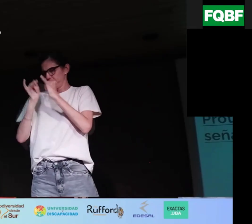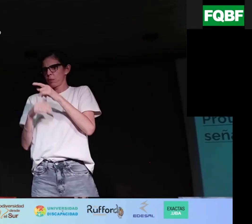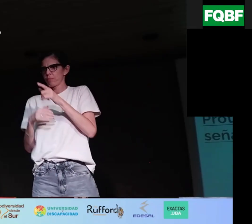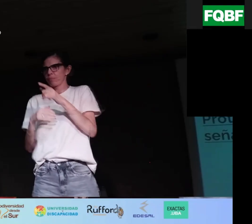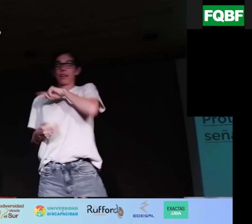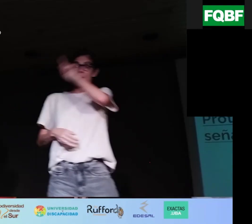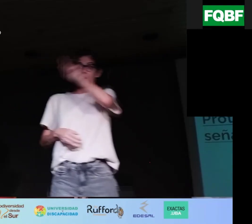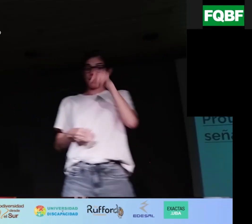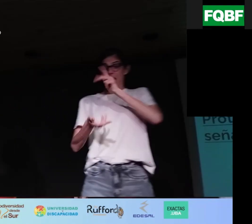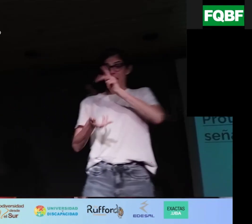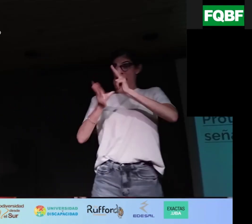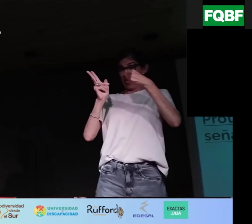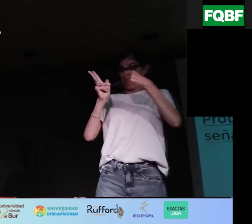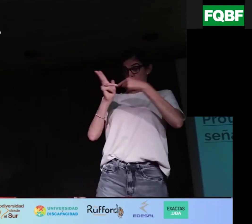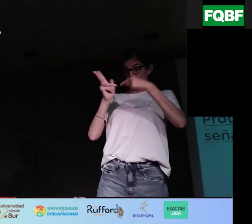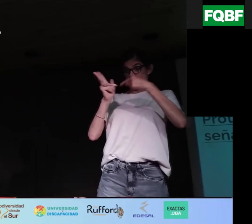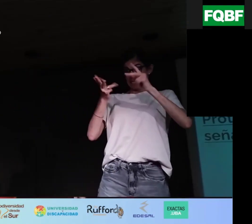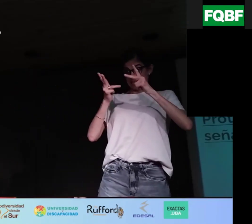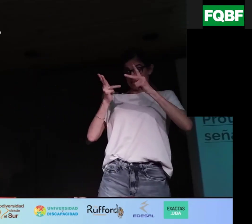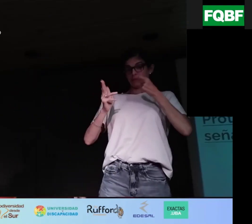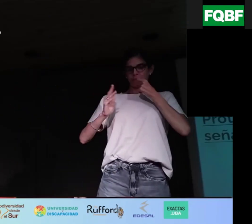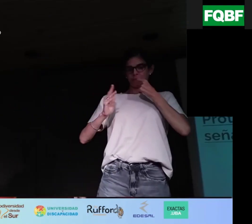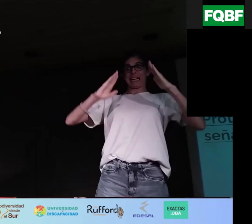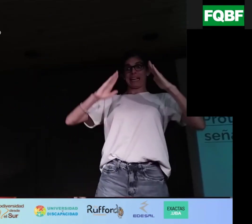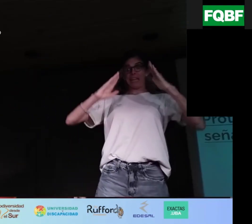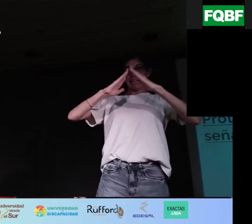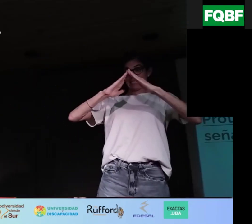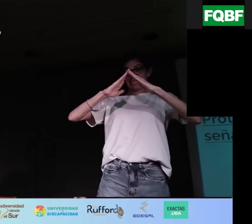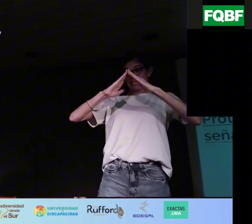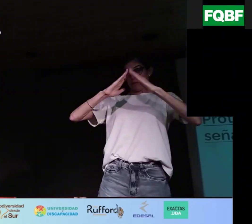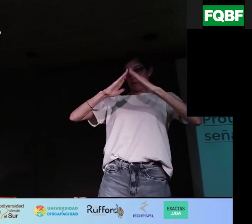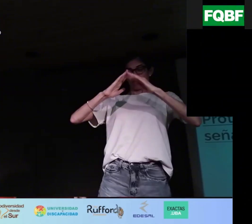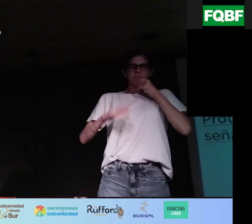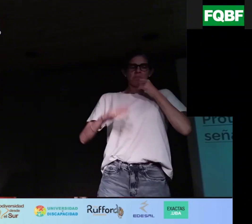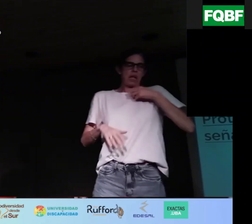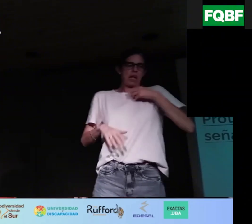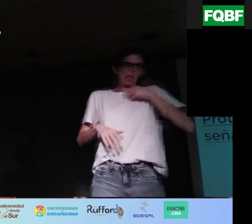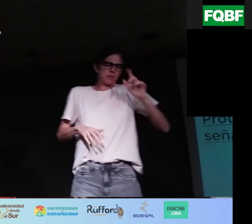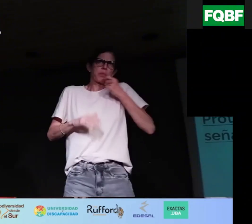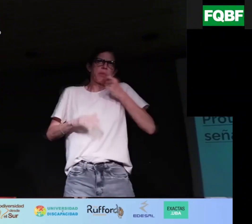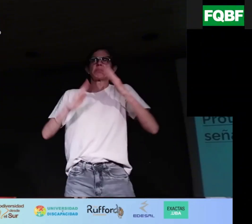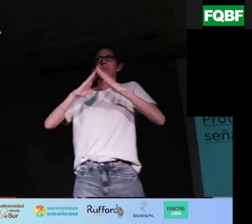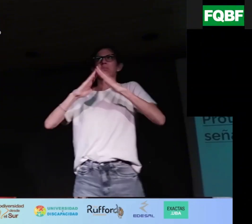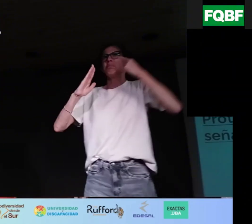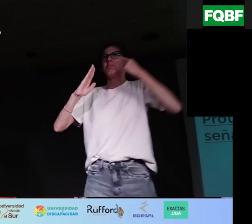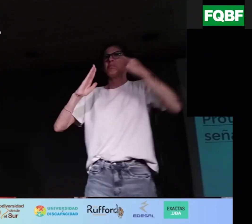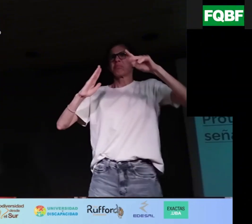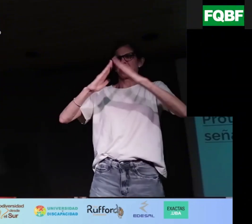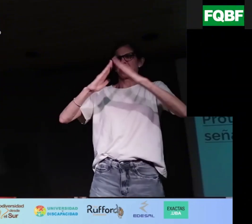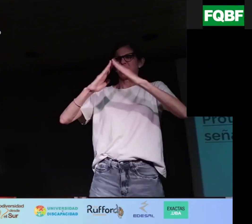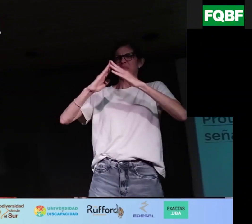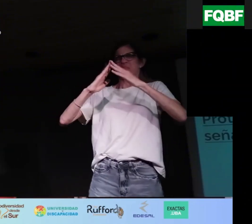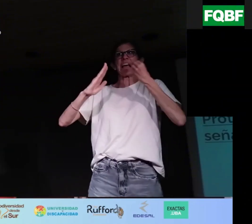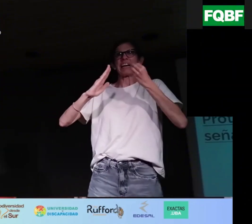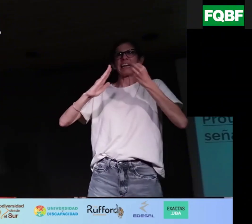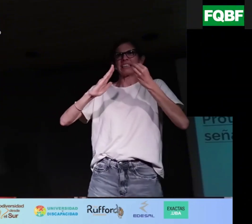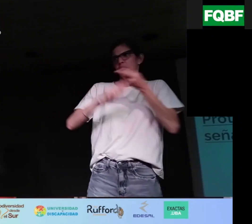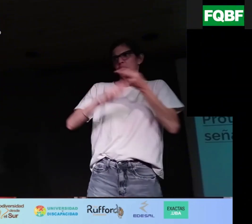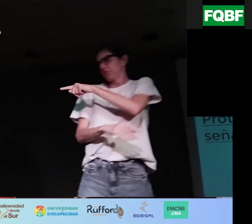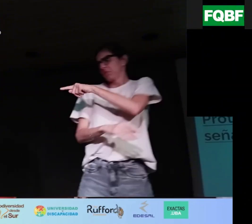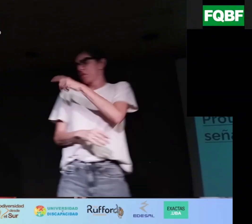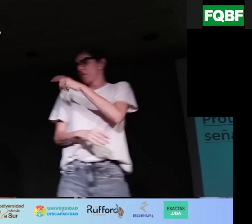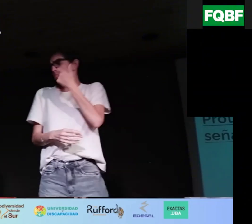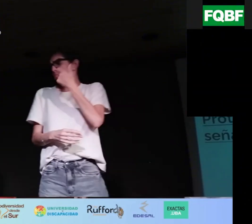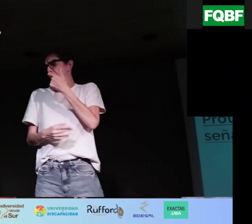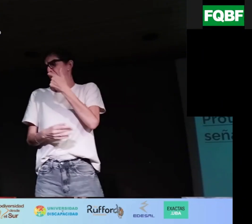Entonces, viendo, por ejemplo, casa y qué significa, y luego mostrar la seña a un niño sordo, por ejemplo, y le